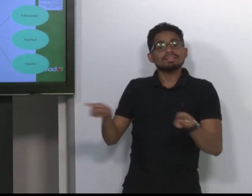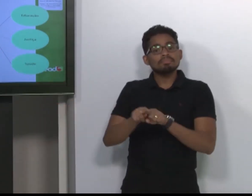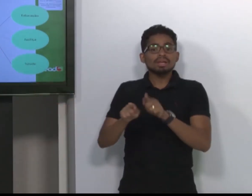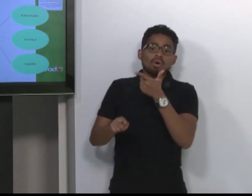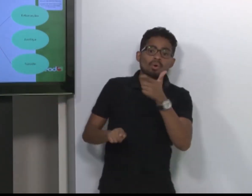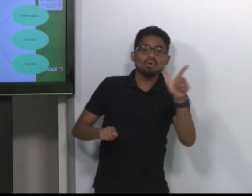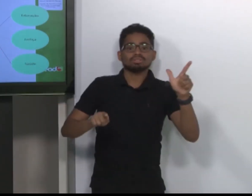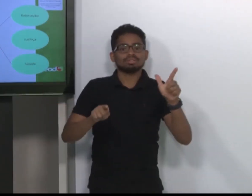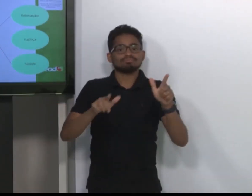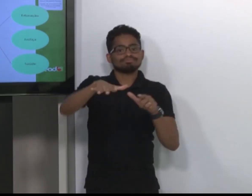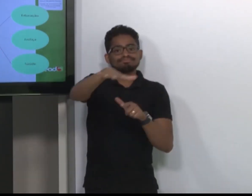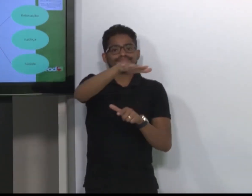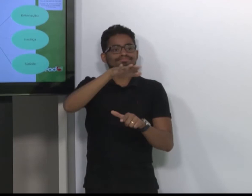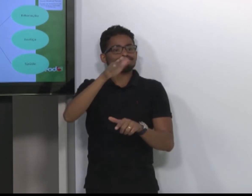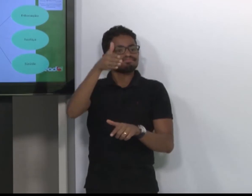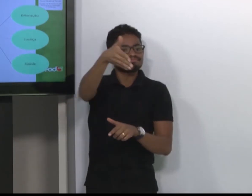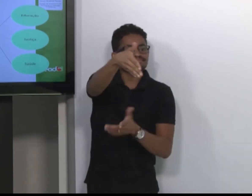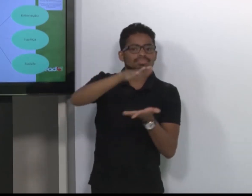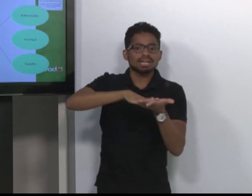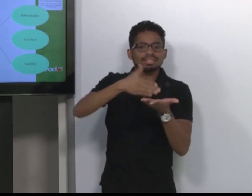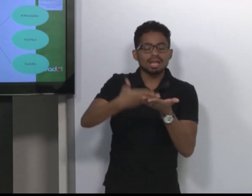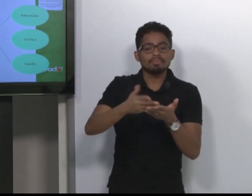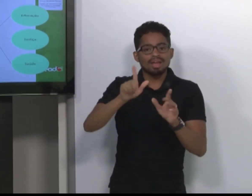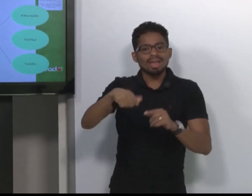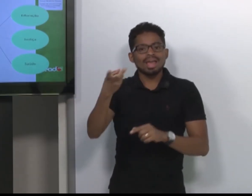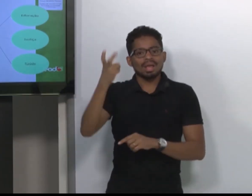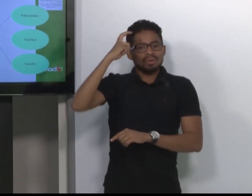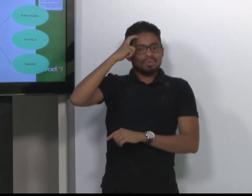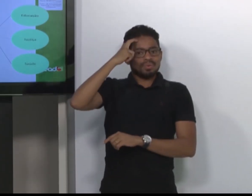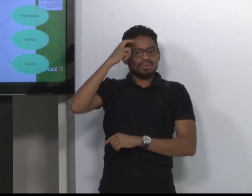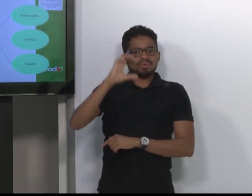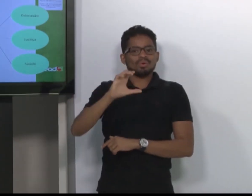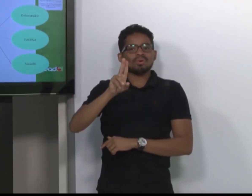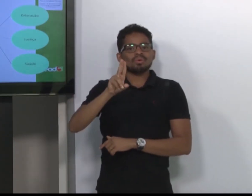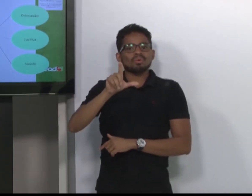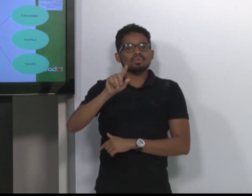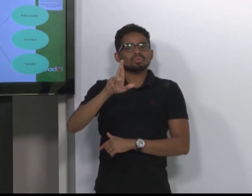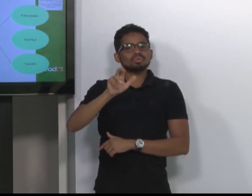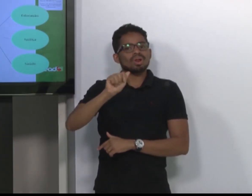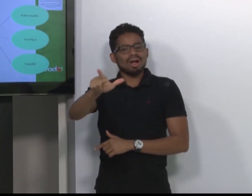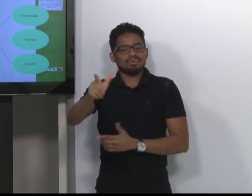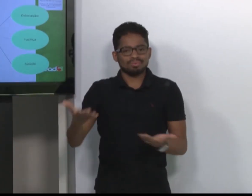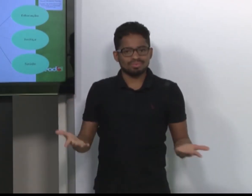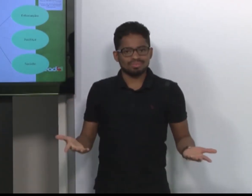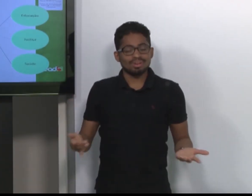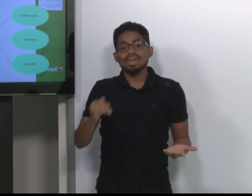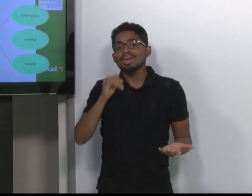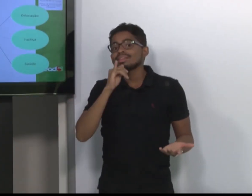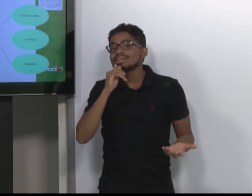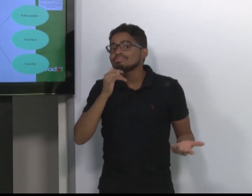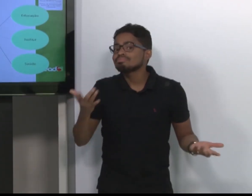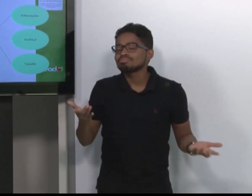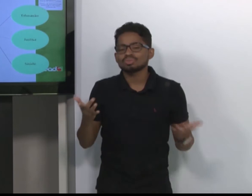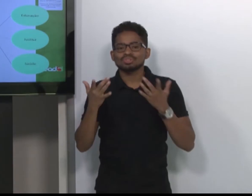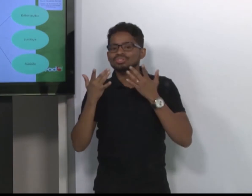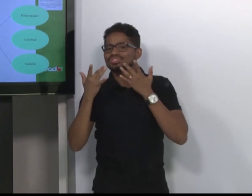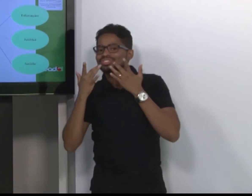Temos um outro campo também, que é o campo cultural. Por exemplo, em teatros,